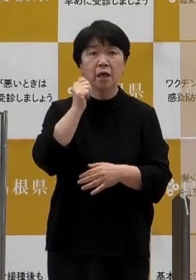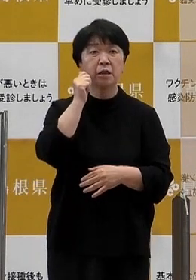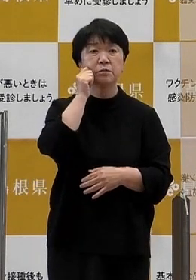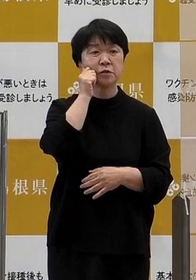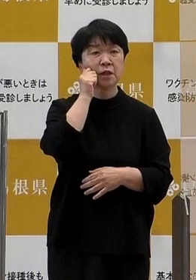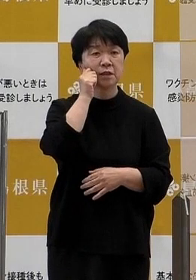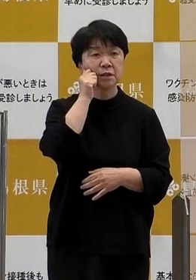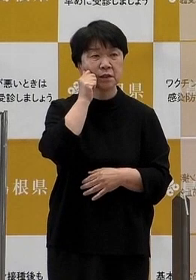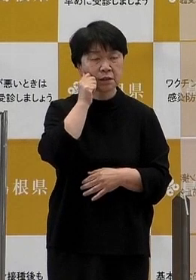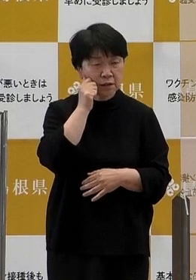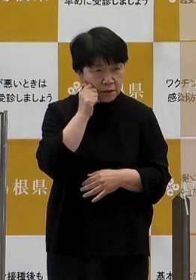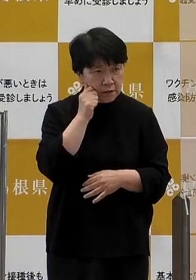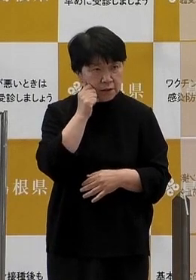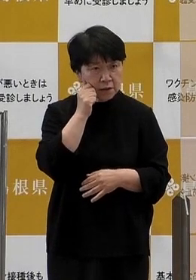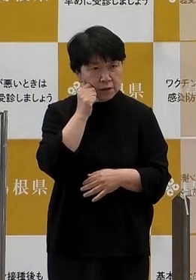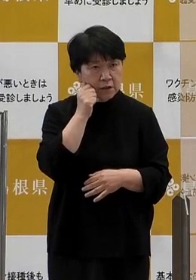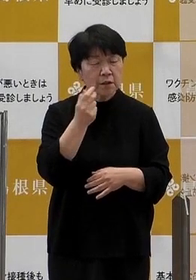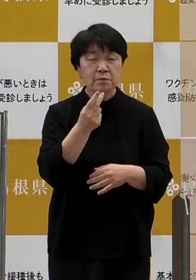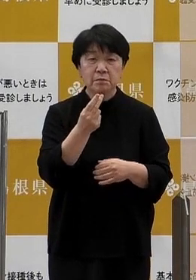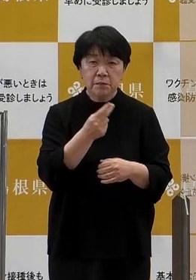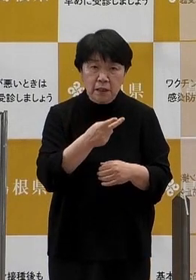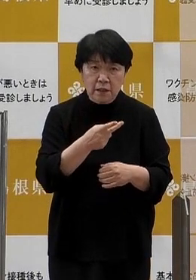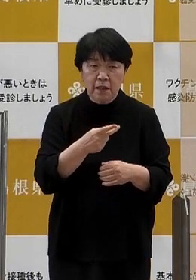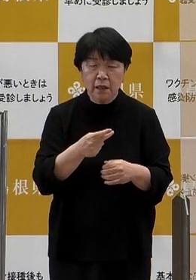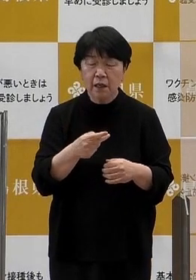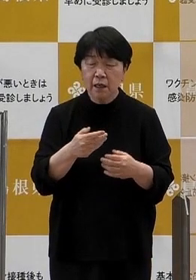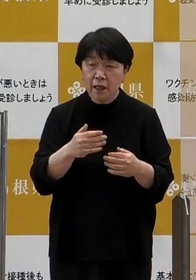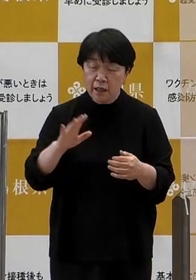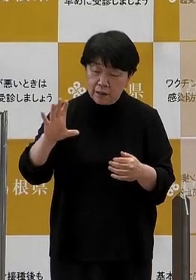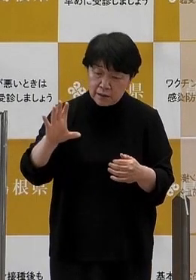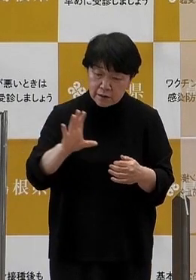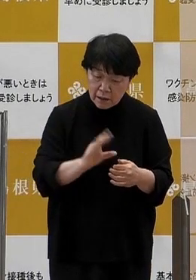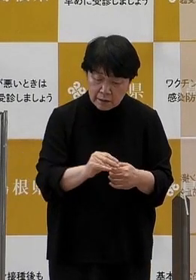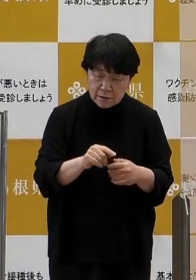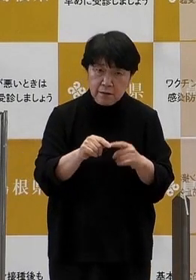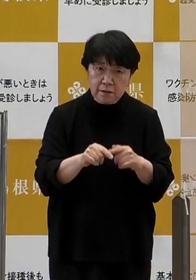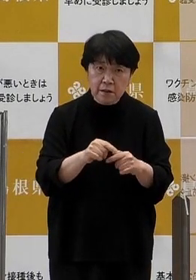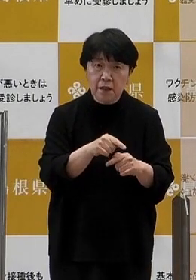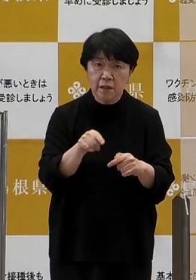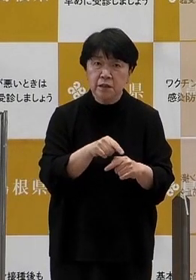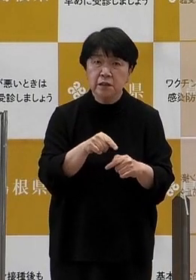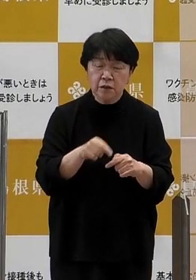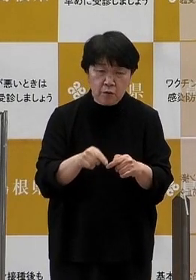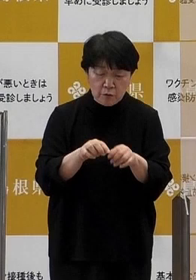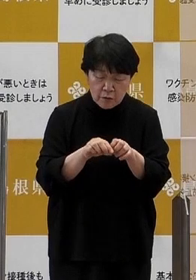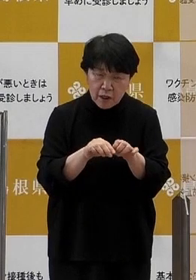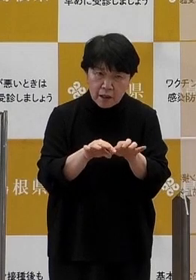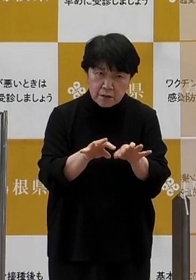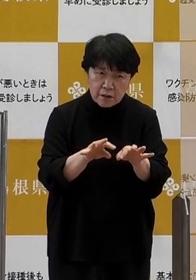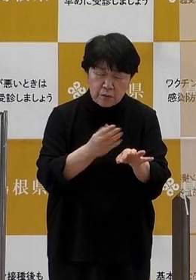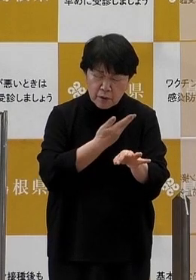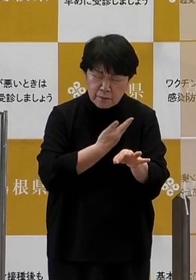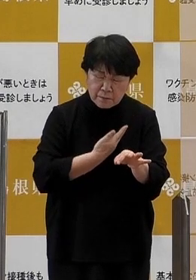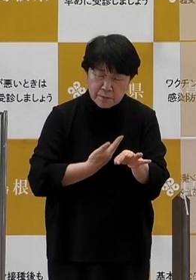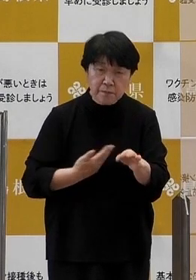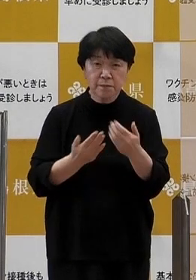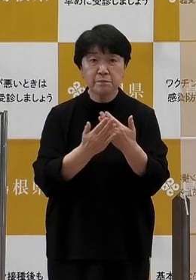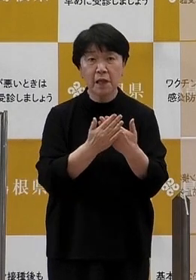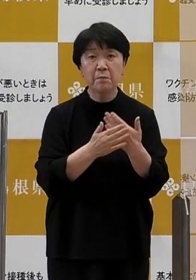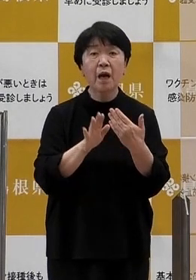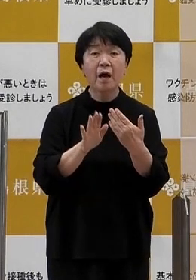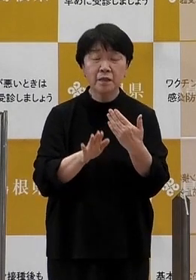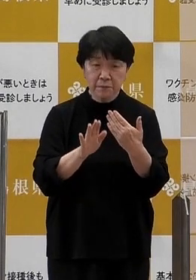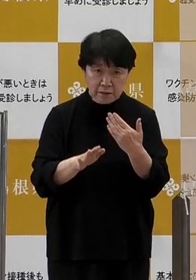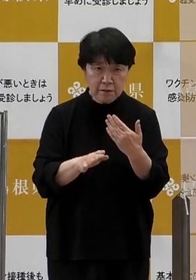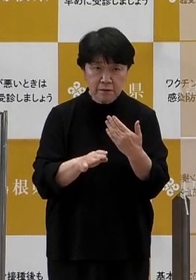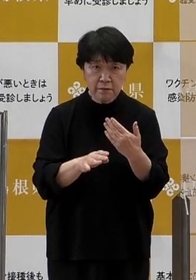方に伴う感染って出ちゃうんです。なぜならば、何度も申し上げているように、食